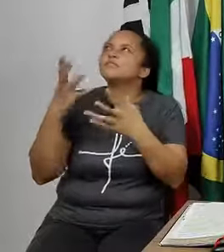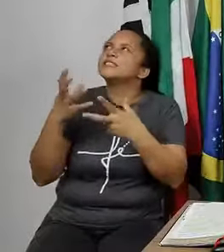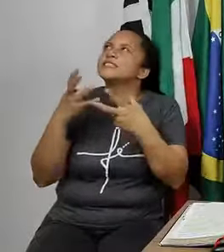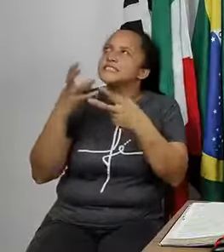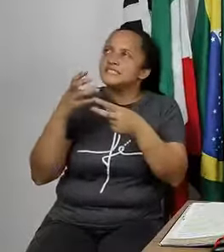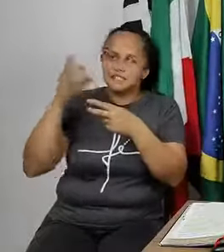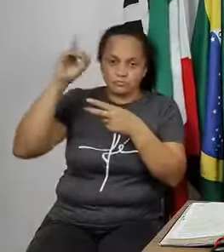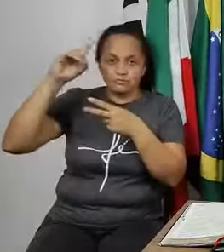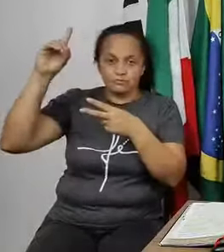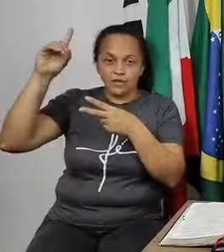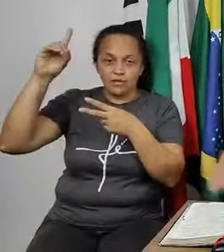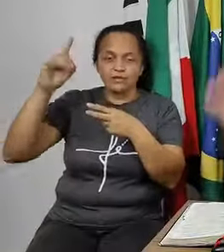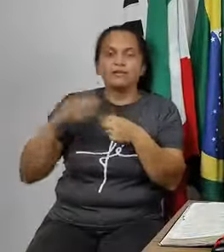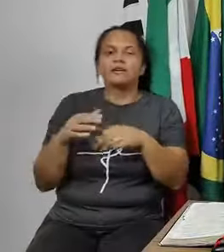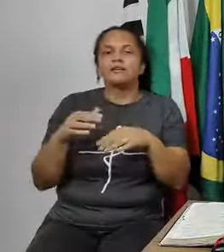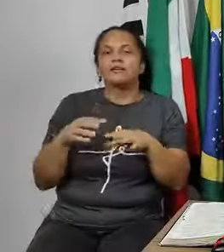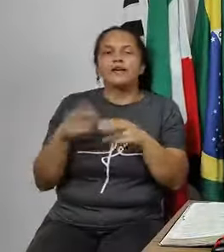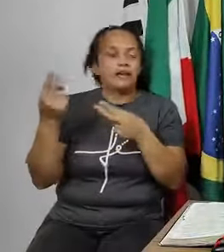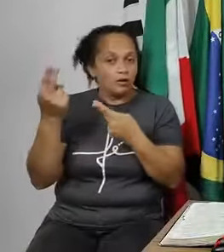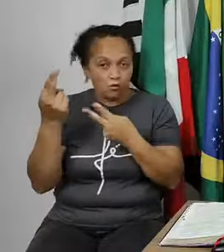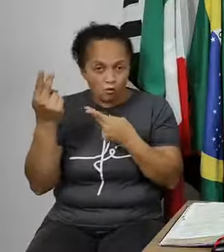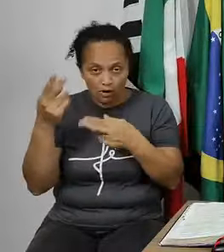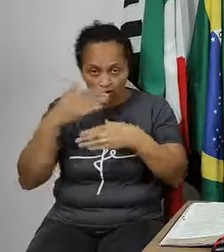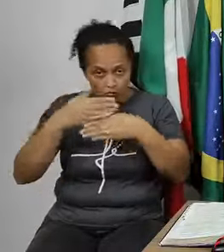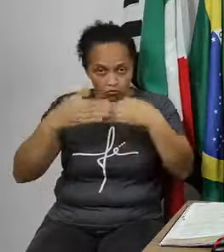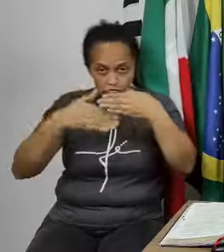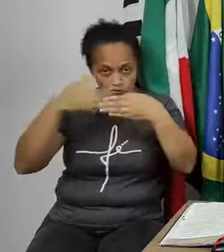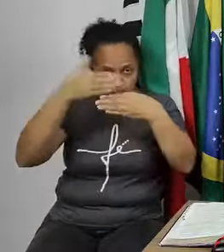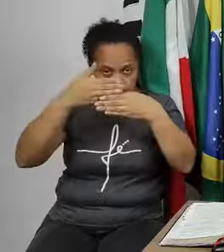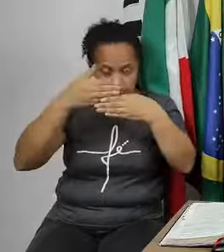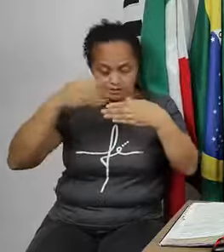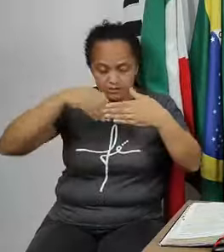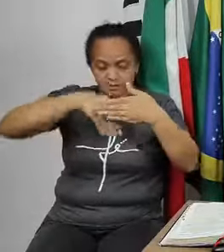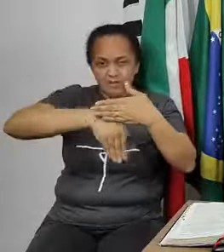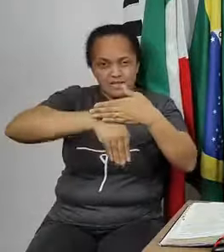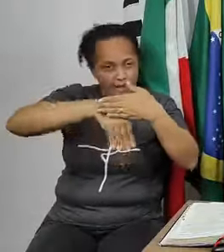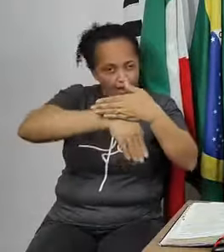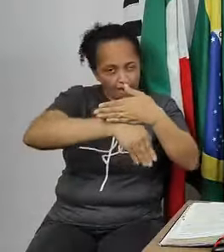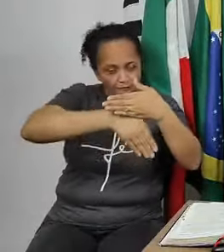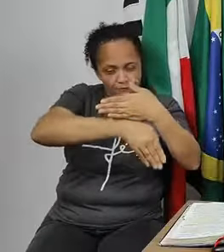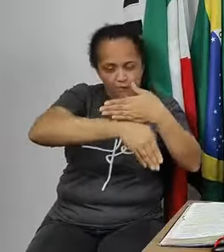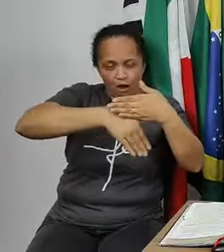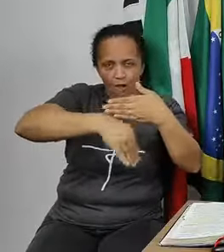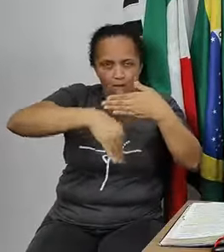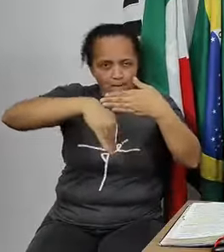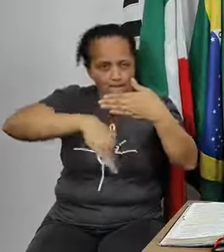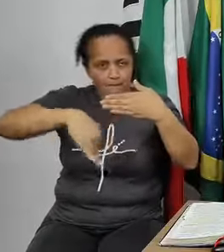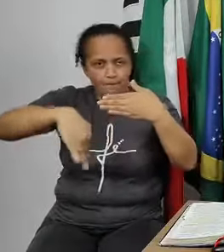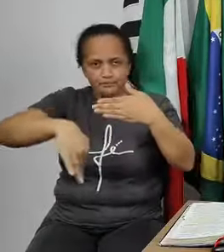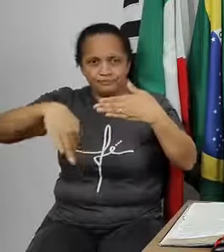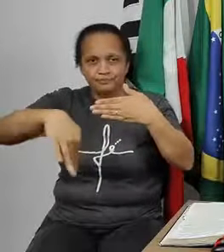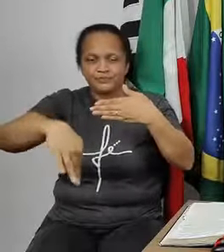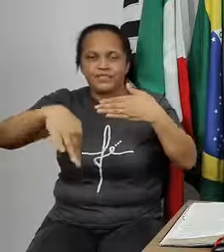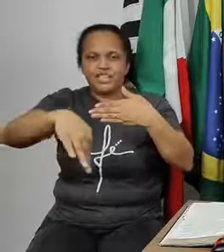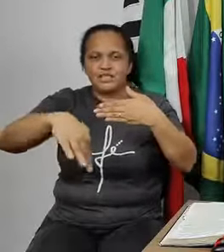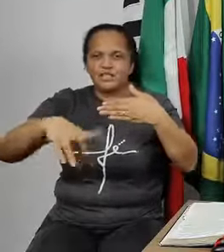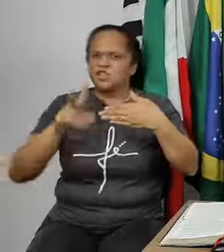e abriu uma profunda vala. E ali, quando ele achou a